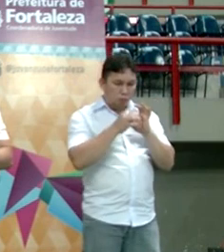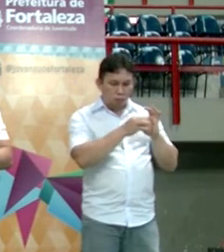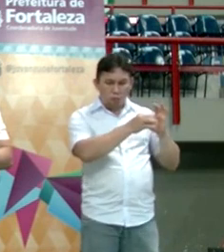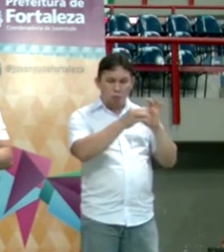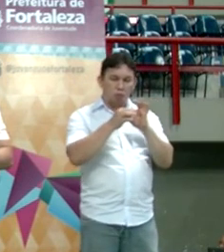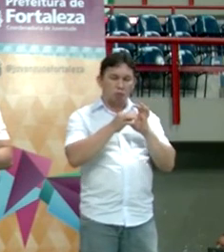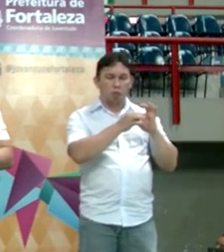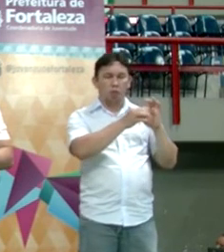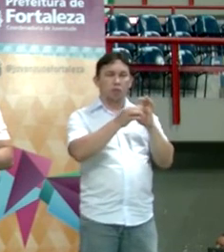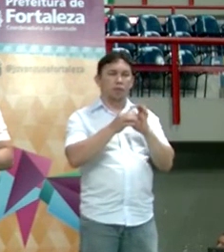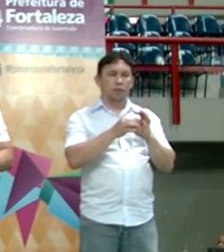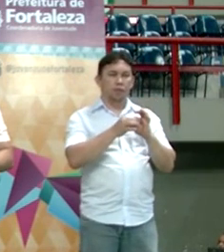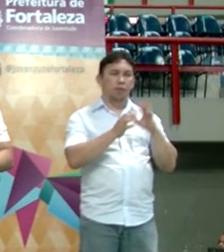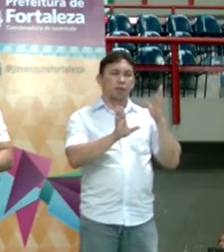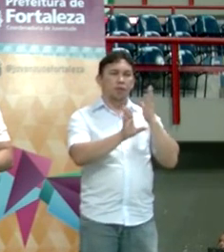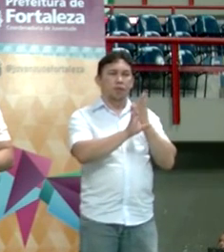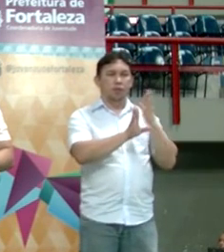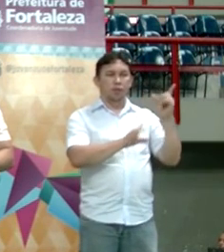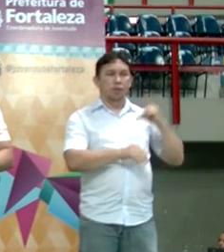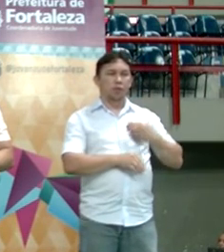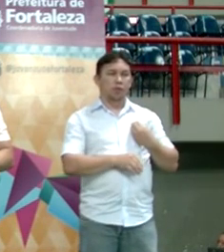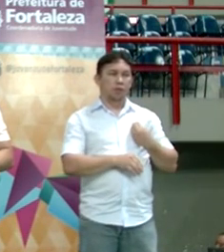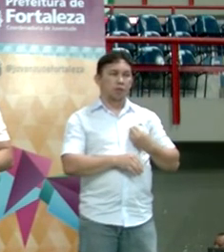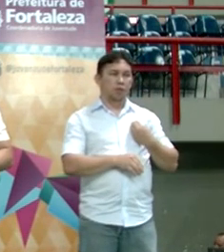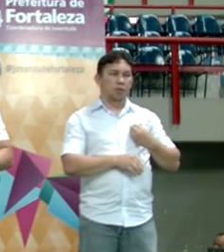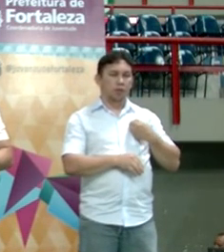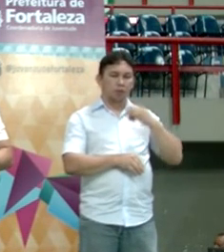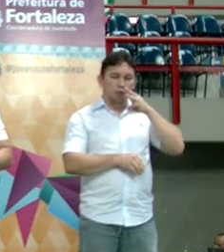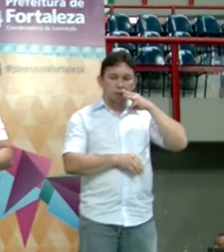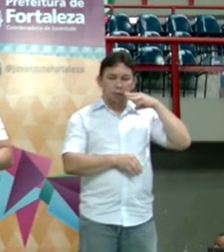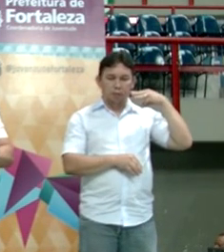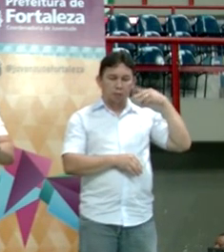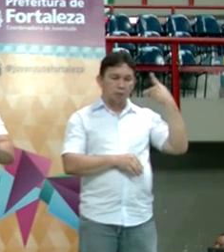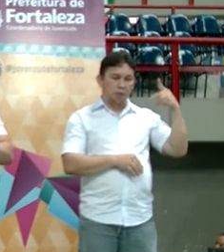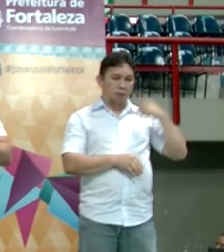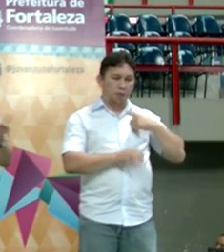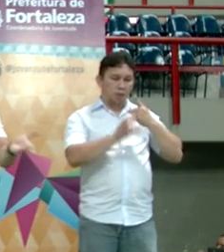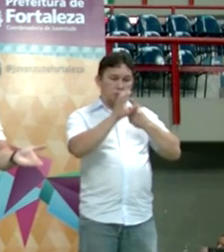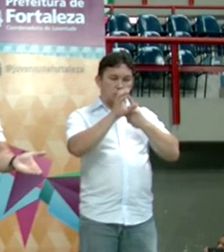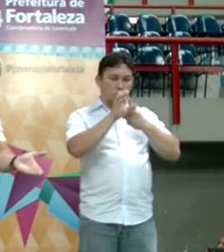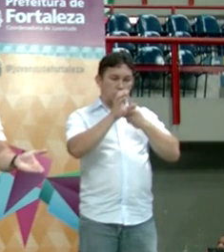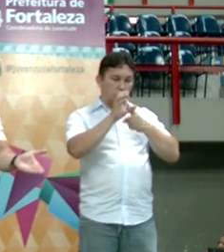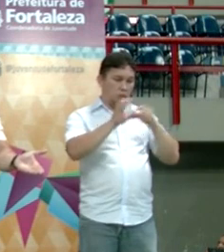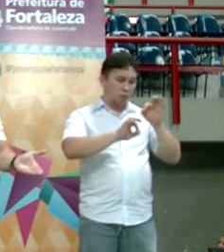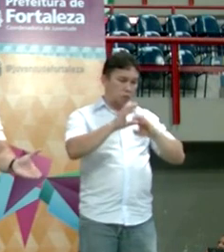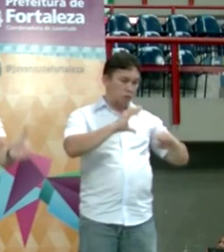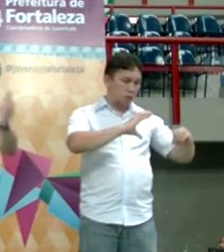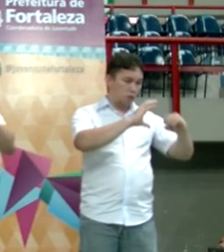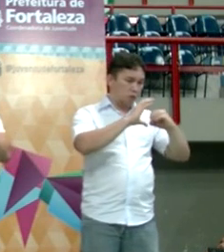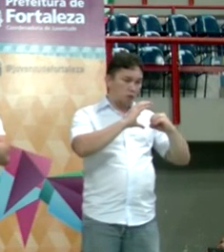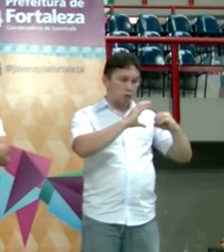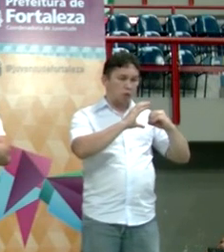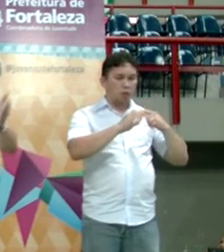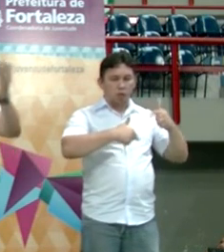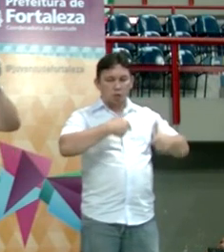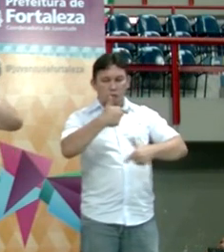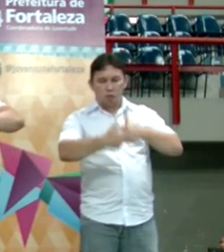porque isso é o que estava no livro do menino Marx, no manifesto do Partido Comunista. Só que em vez de ser organismos celulares, era